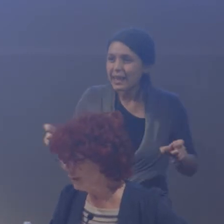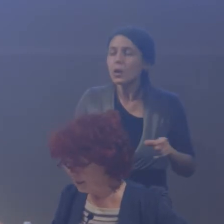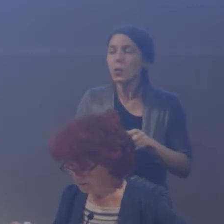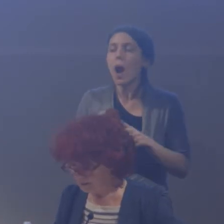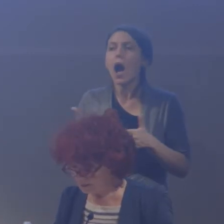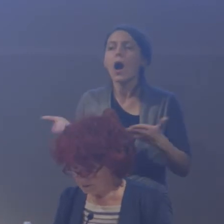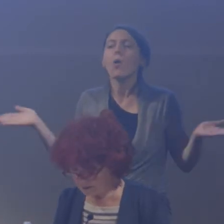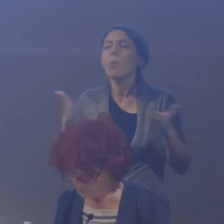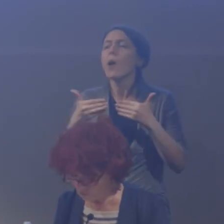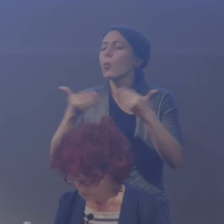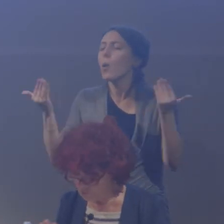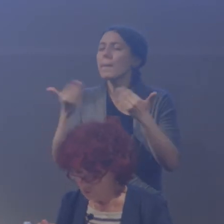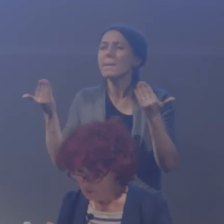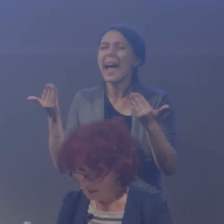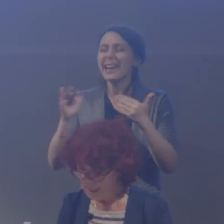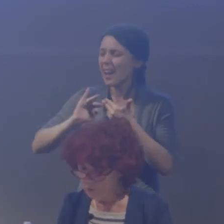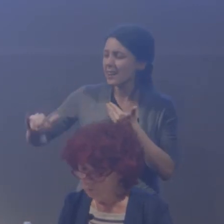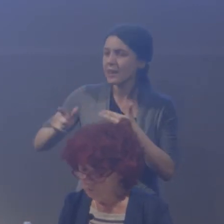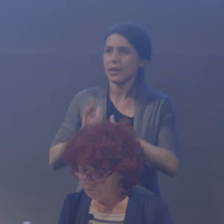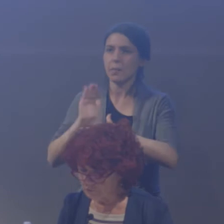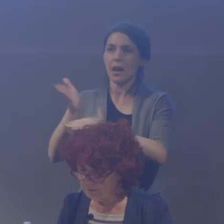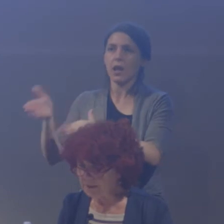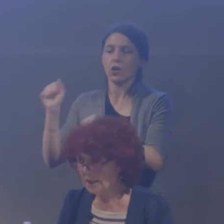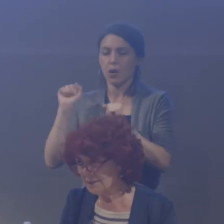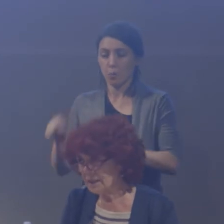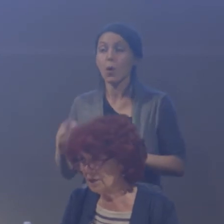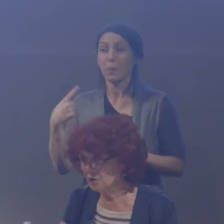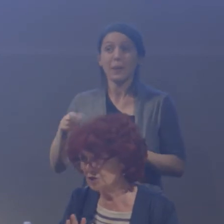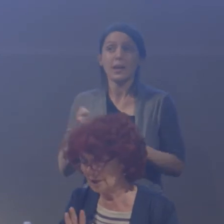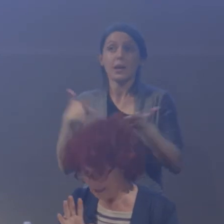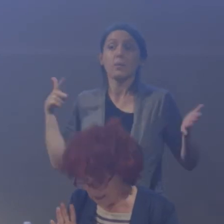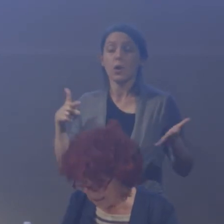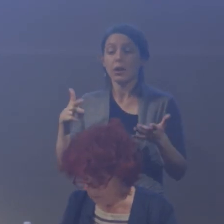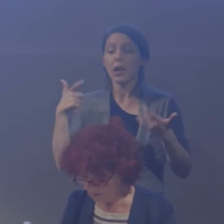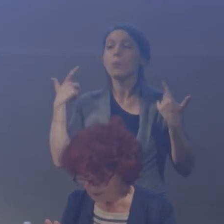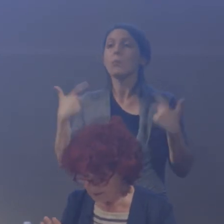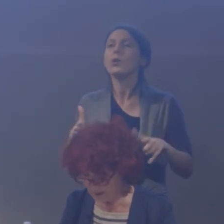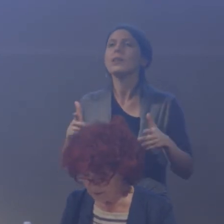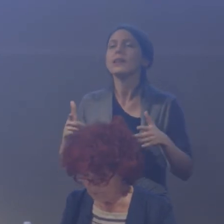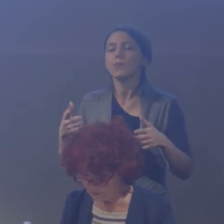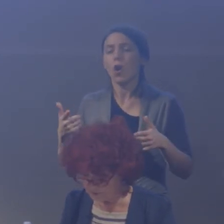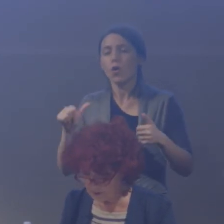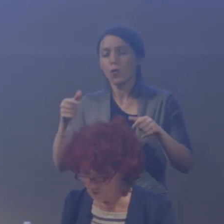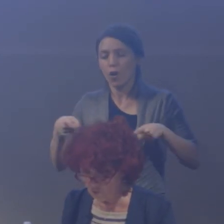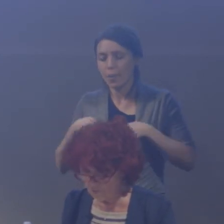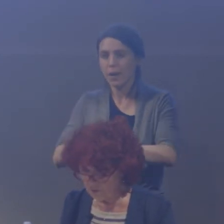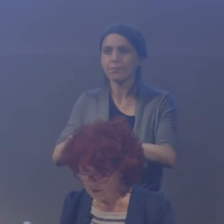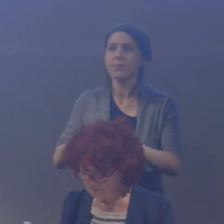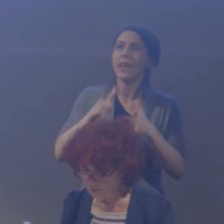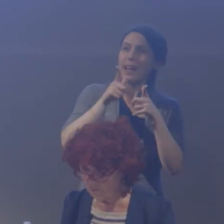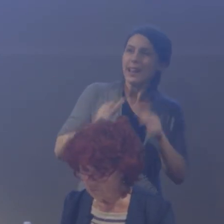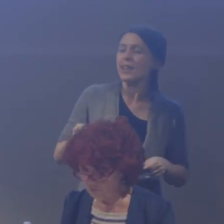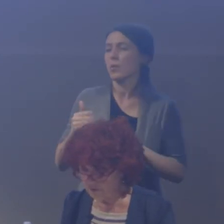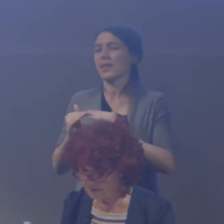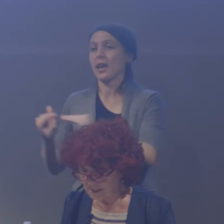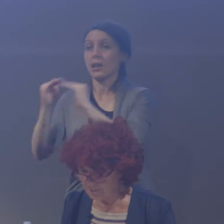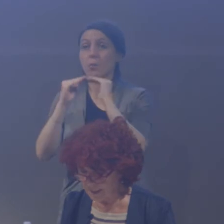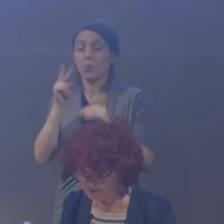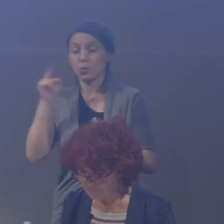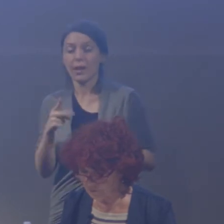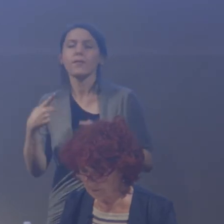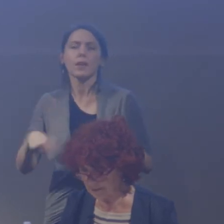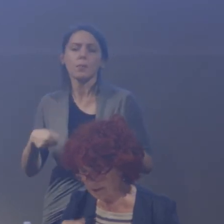le barriere di discriminazione. Questo è un punto fondamentale perché incrocia linguistica e democrazia, che sono poi dal mio punto di vista